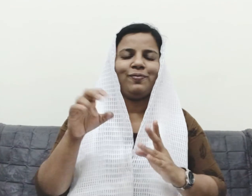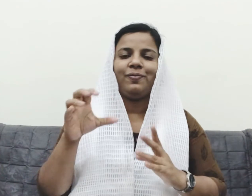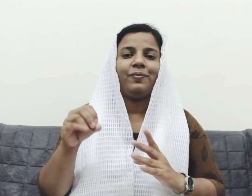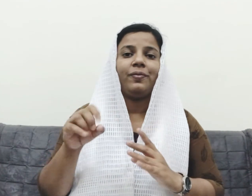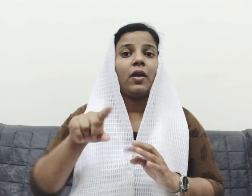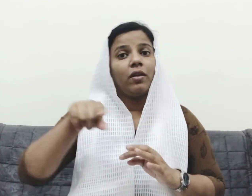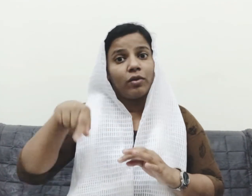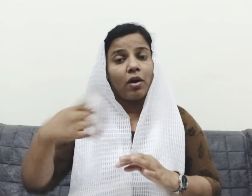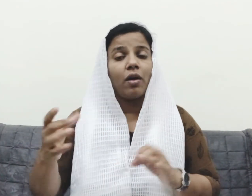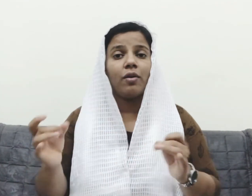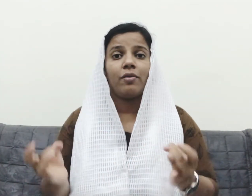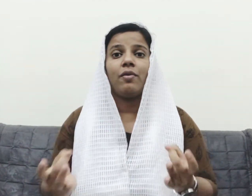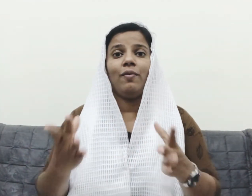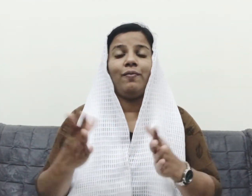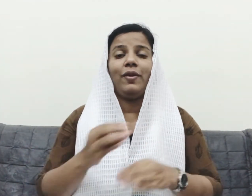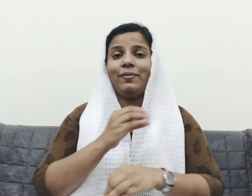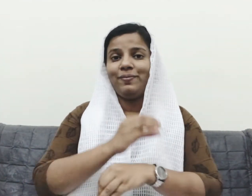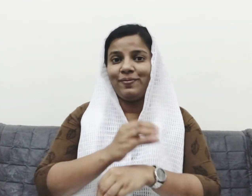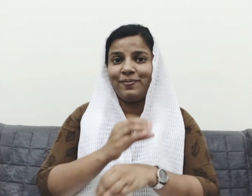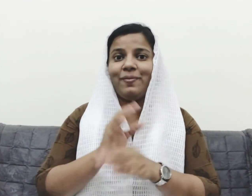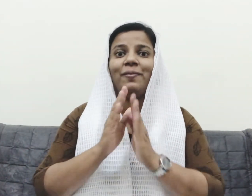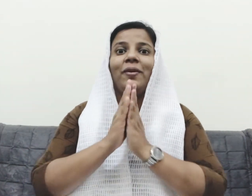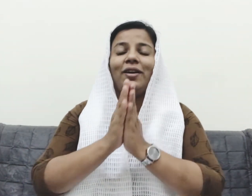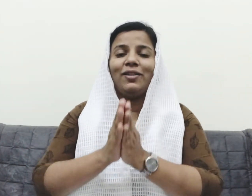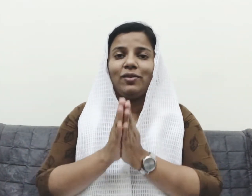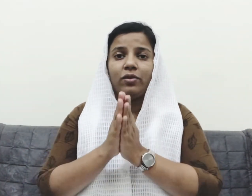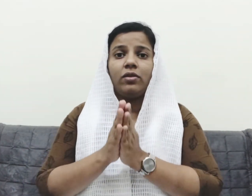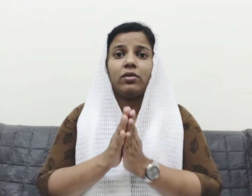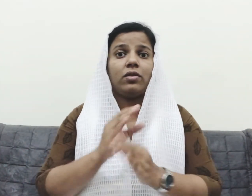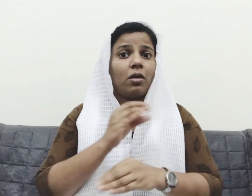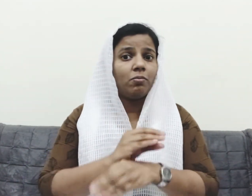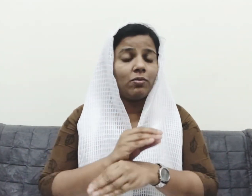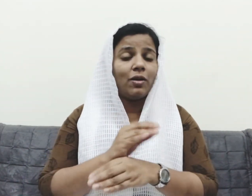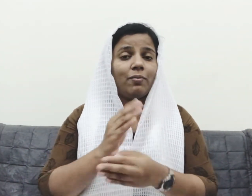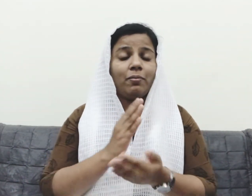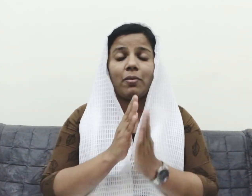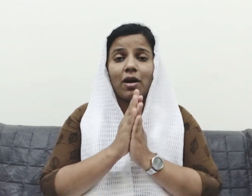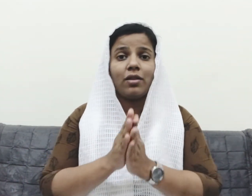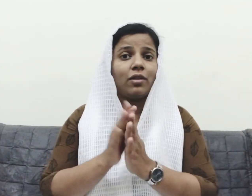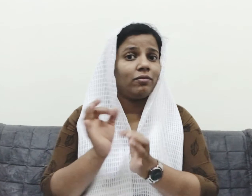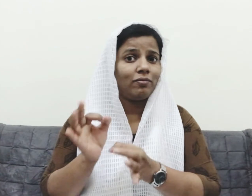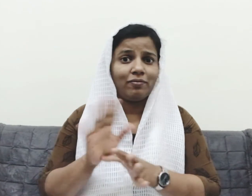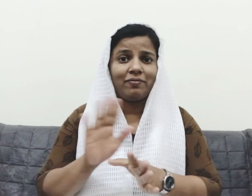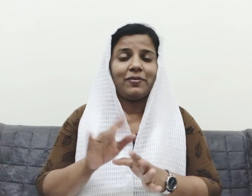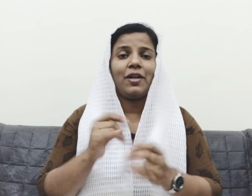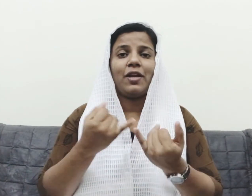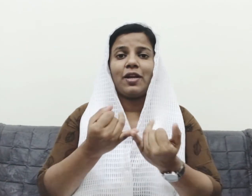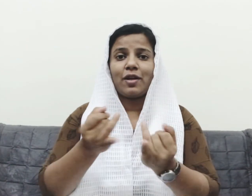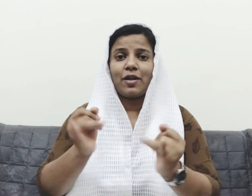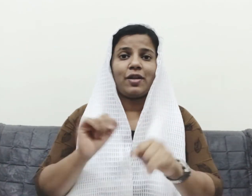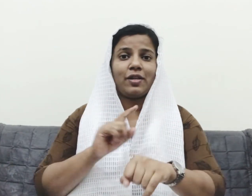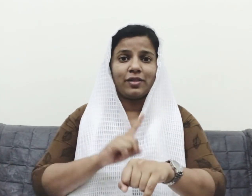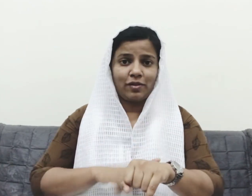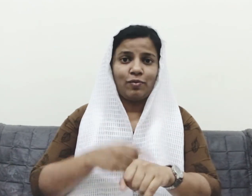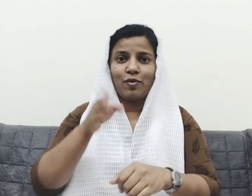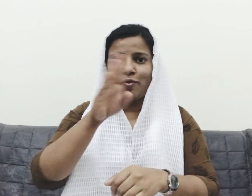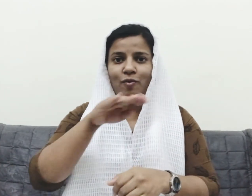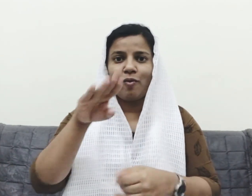പകരം നാളെ രാവിലെ നമുക്ക് സഭായോഗമുണ്ട്. സഭായോഗത്തെ ഉപേക്ഷയായി വിചാരിക്കരുത്. ഇന്ത്യൻ സമയം ആമേൻ 9:30